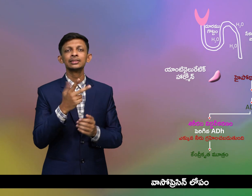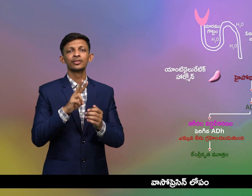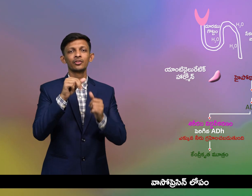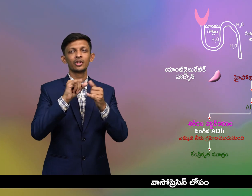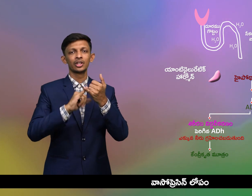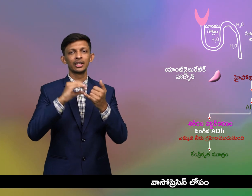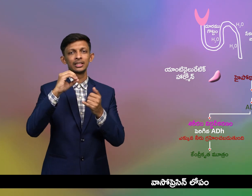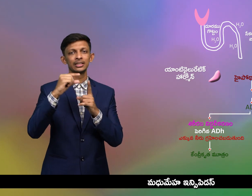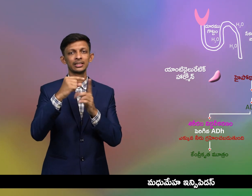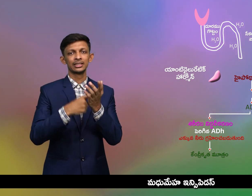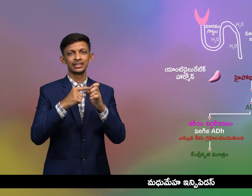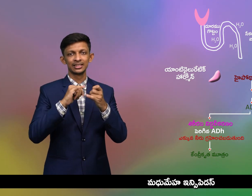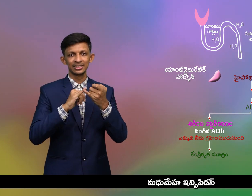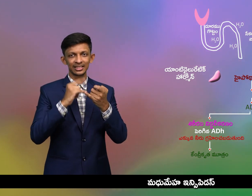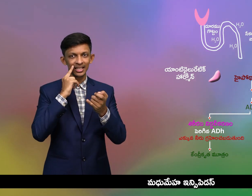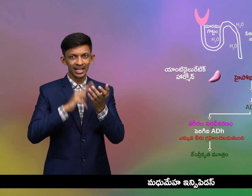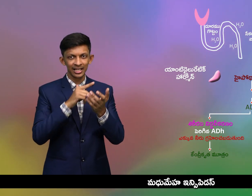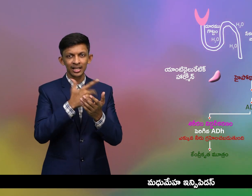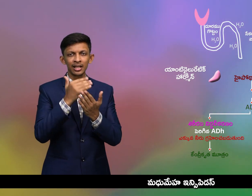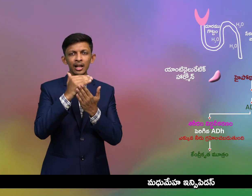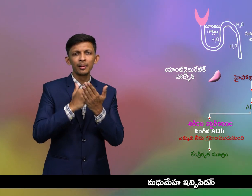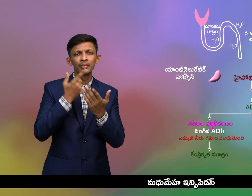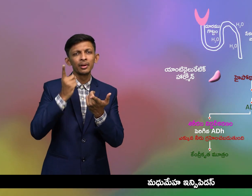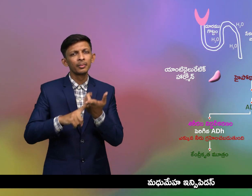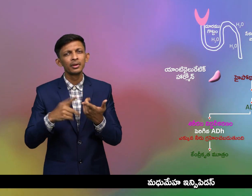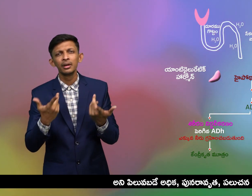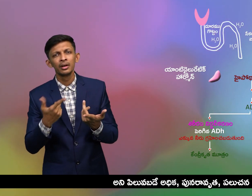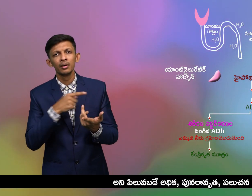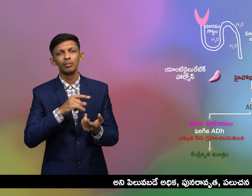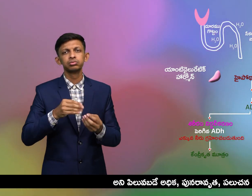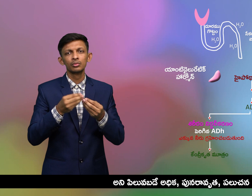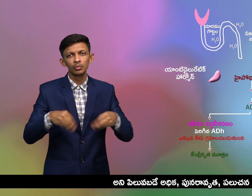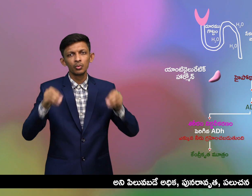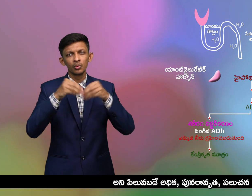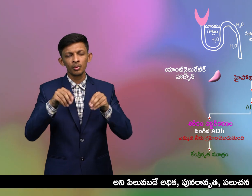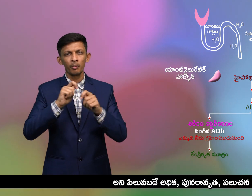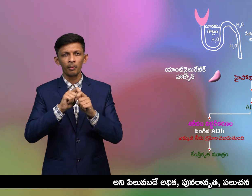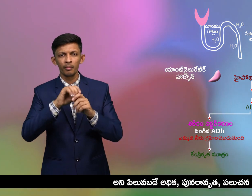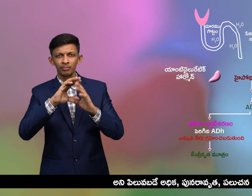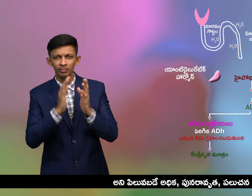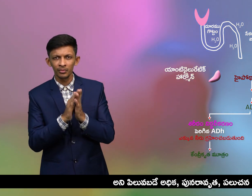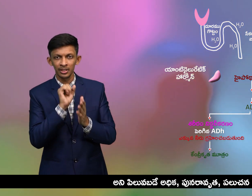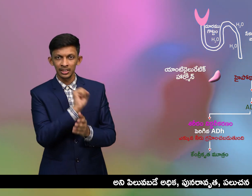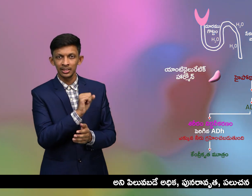వాసోప్రెసిన్ లోపం మధుమేహ ఇన్సిపిడస్ అని పిలువబడే అధిక పునరావృత